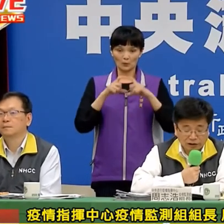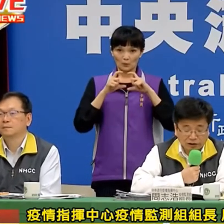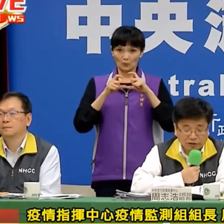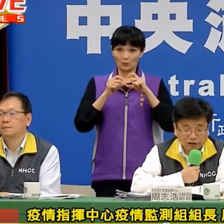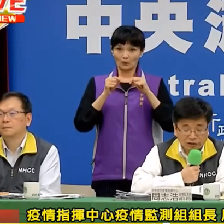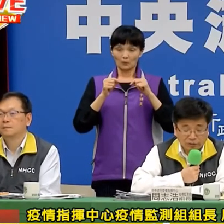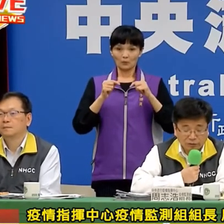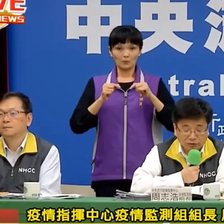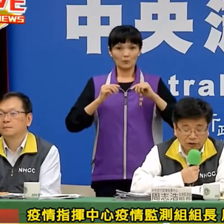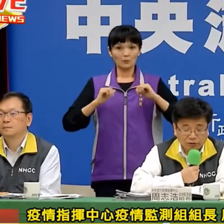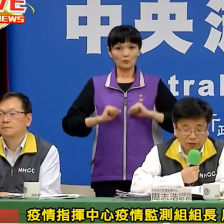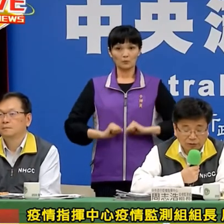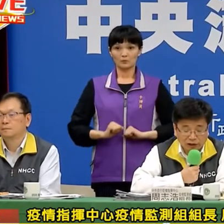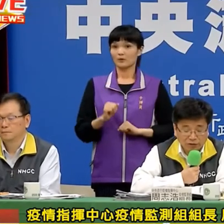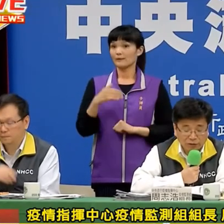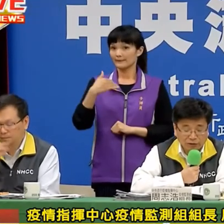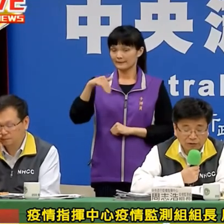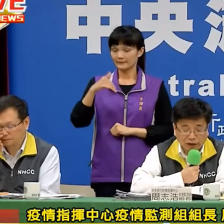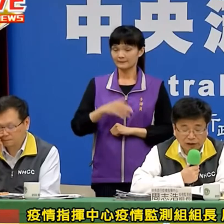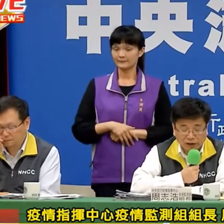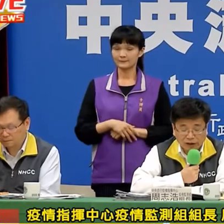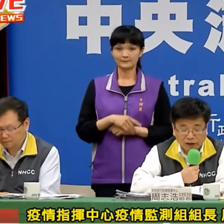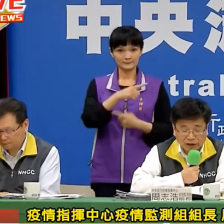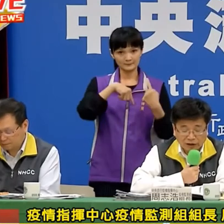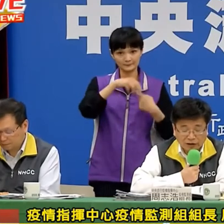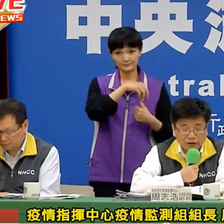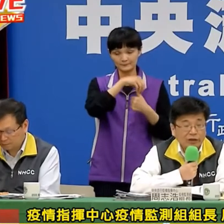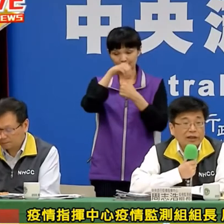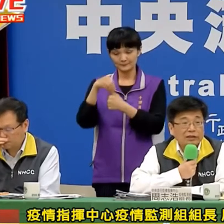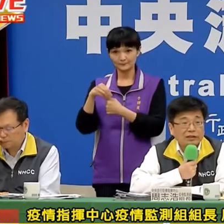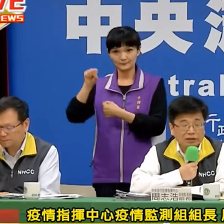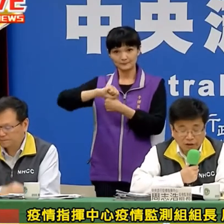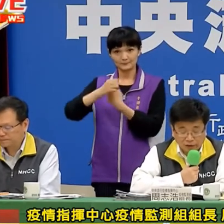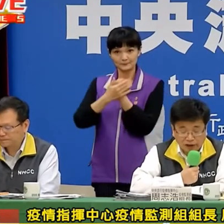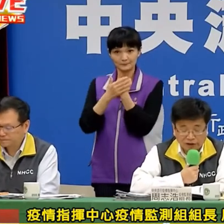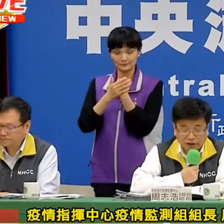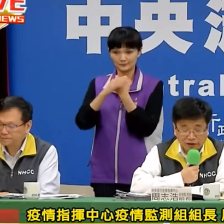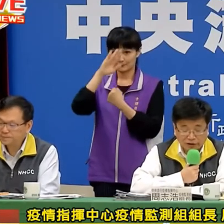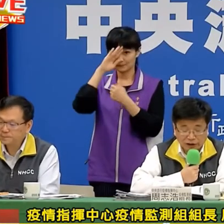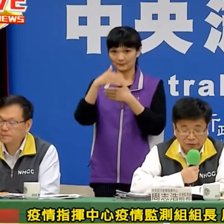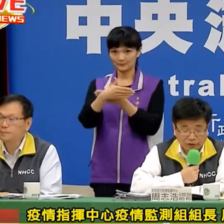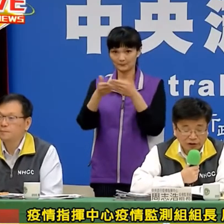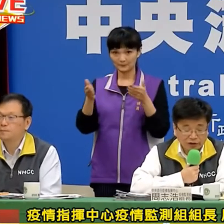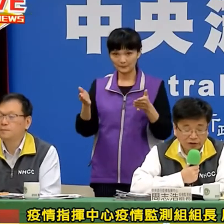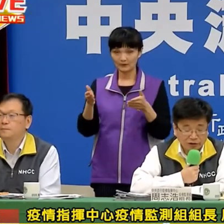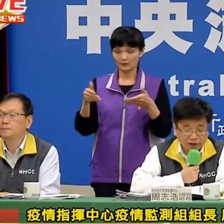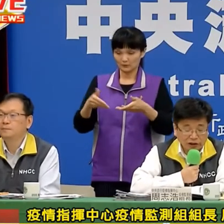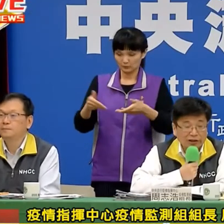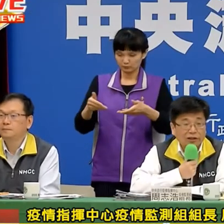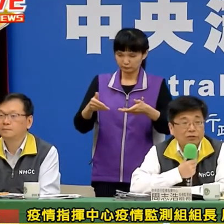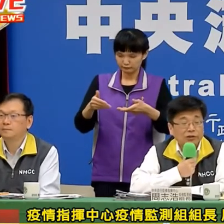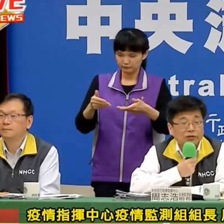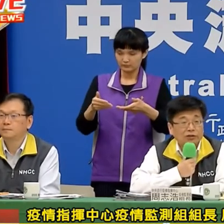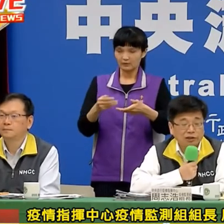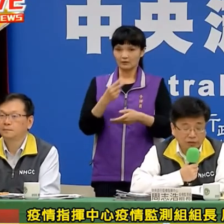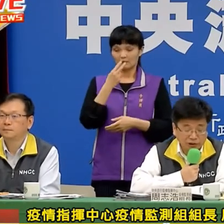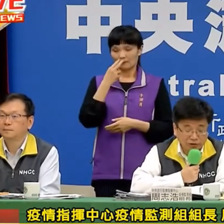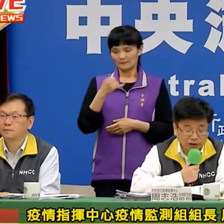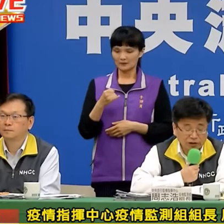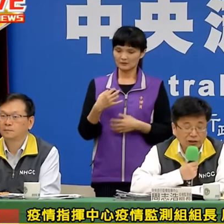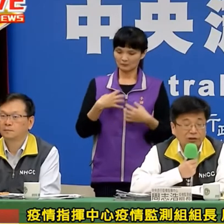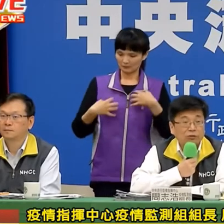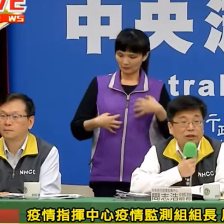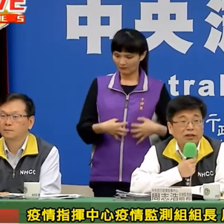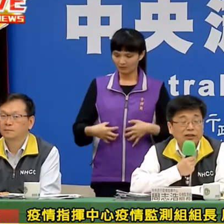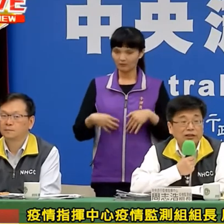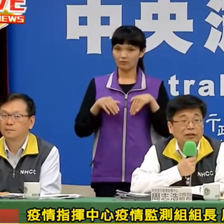在同这时候也陆续的转入加护病房。那后来的时候，那很不幸的就是看起来多重器